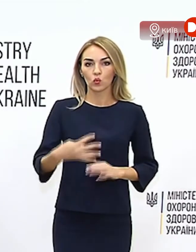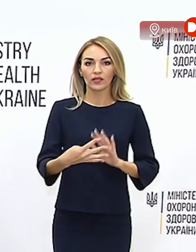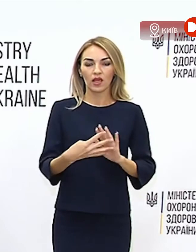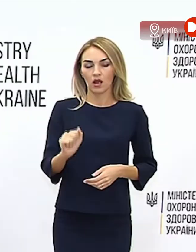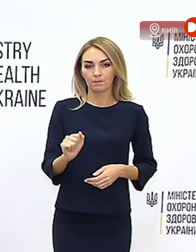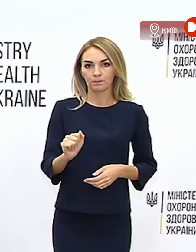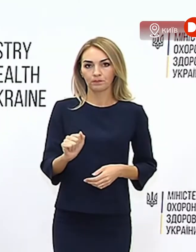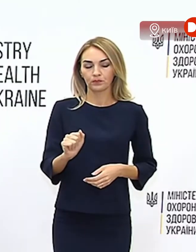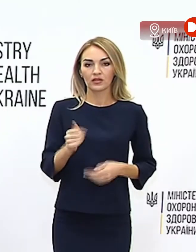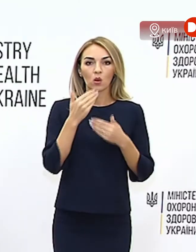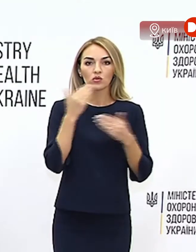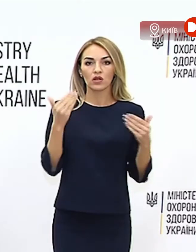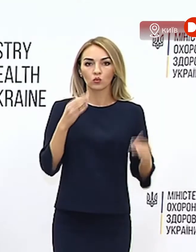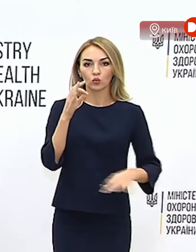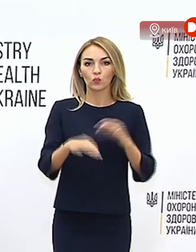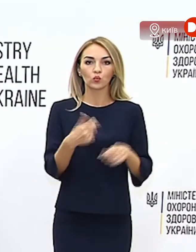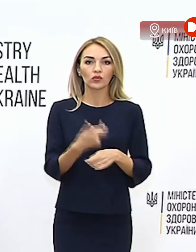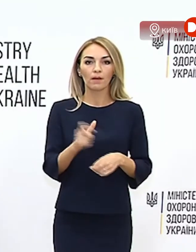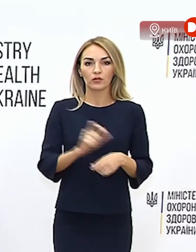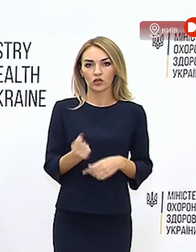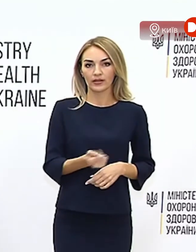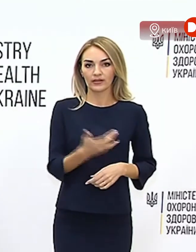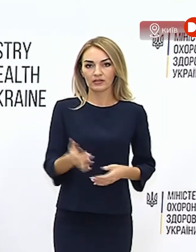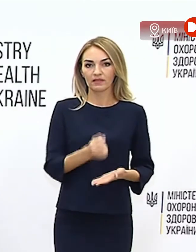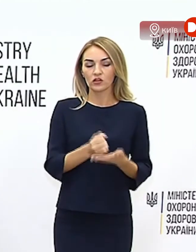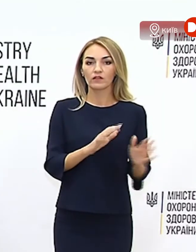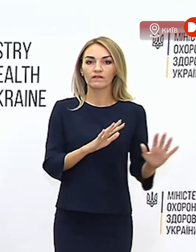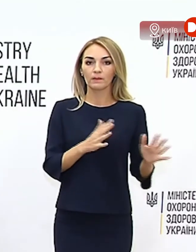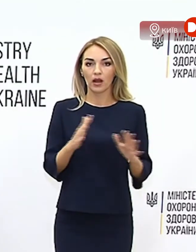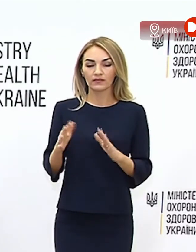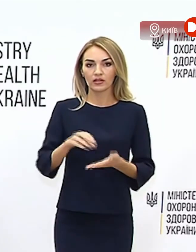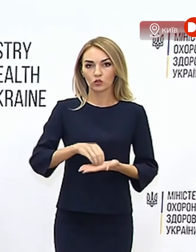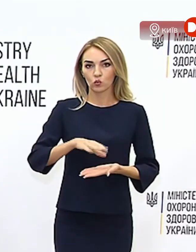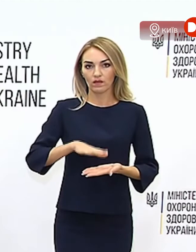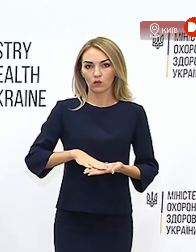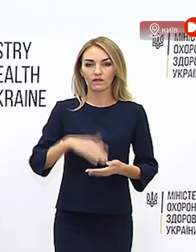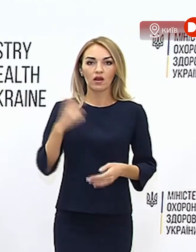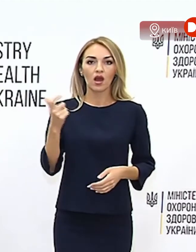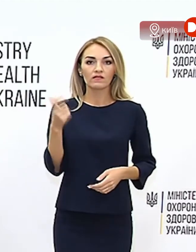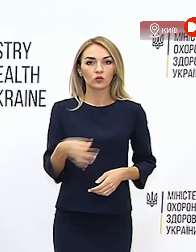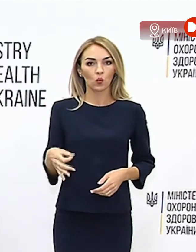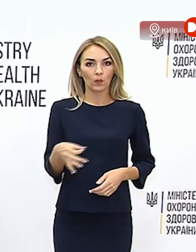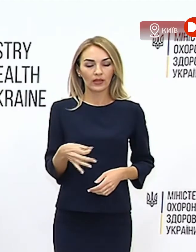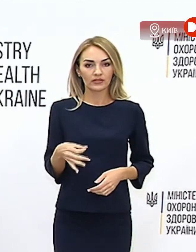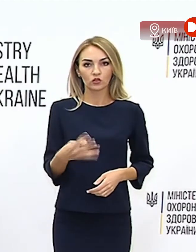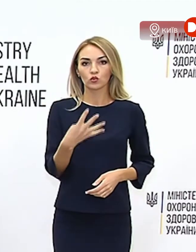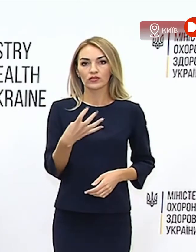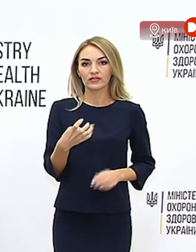2149 пацієнтів. За останню добу найбільша кількість підтверджених випадків зареєстровано у Харківській області